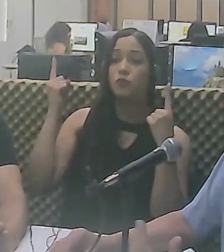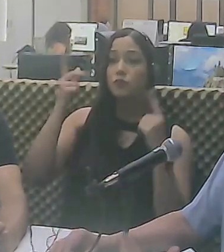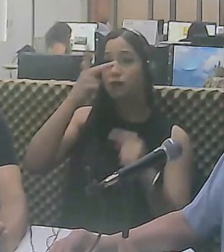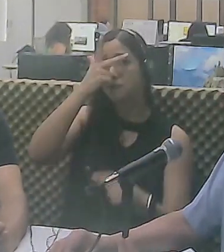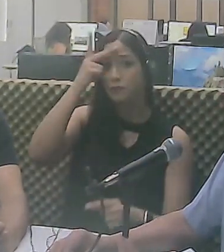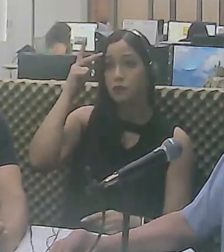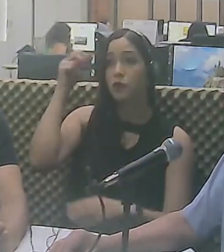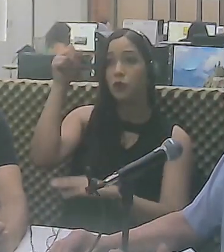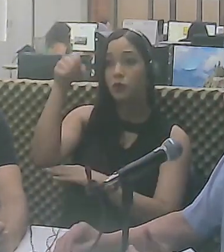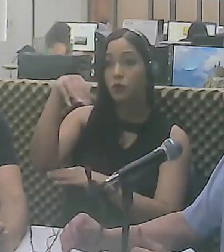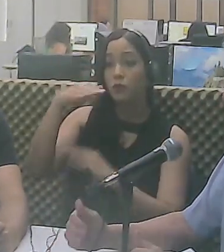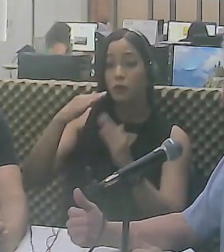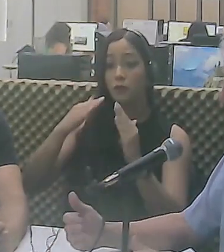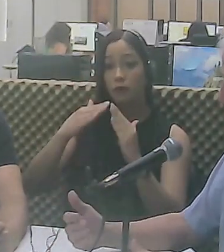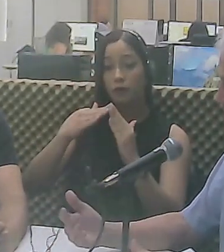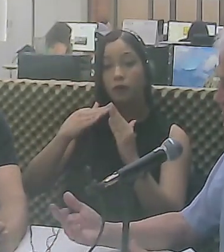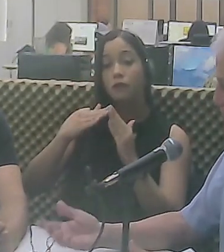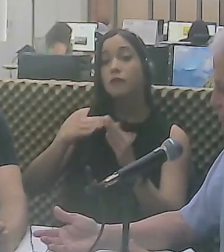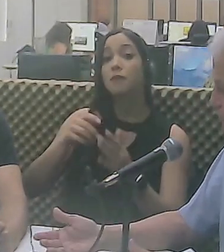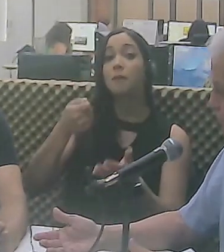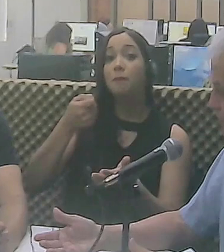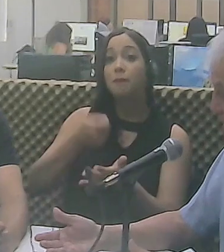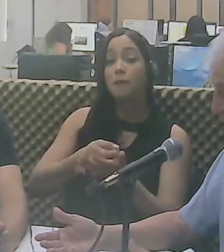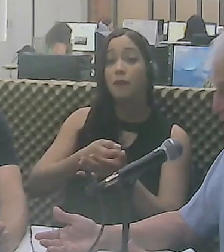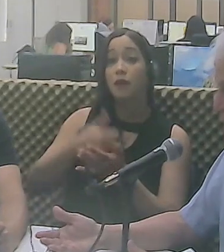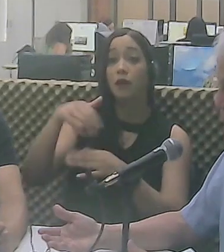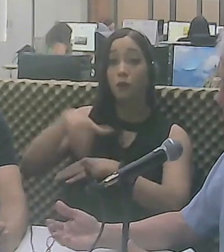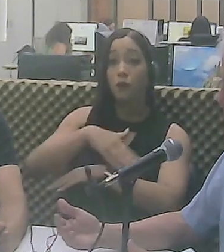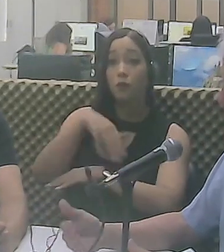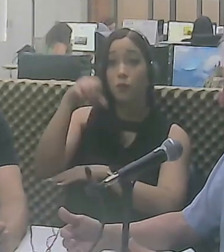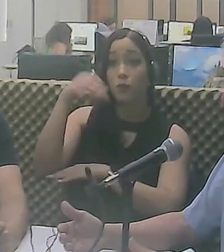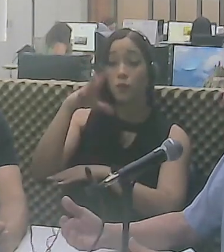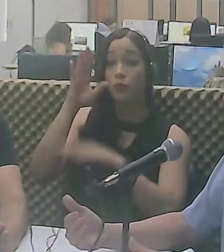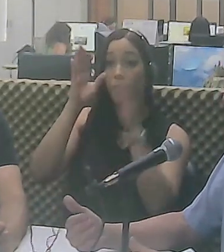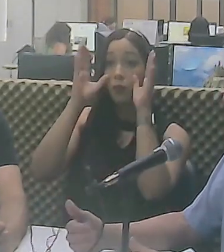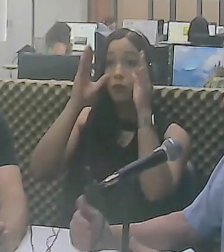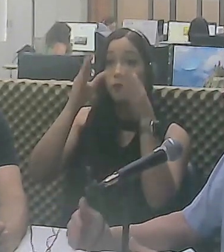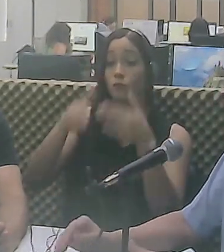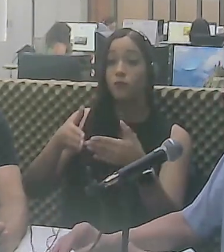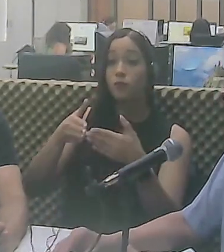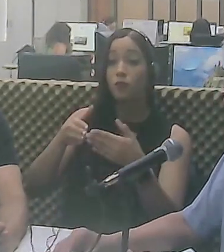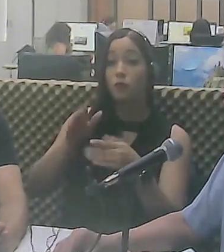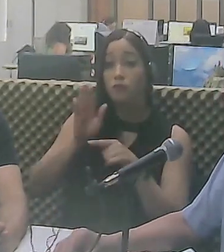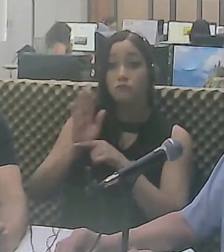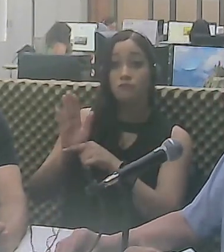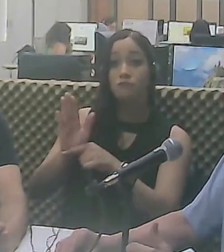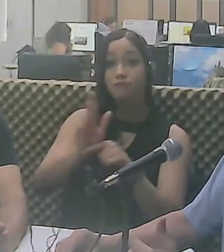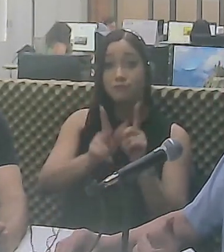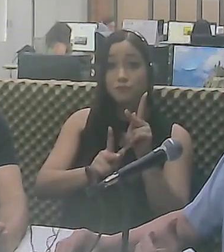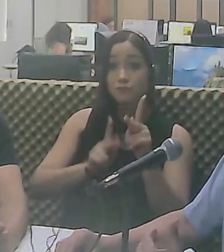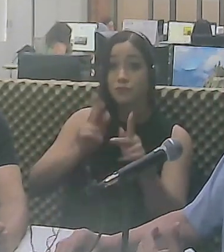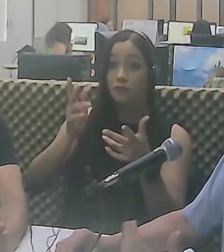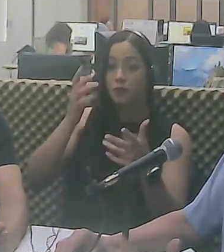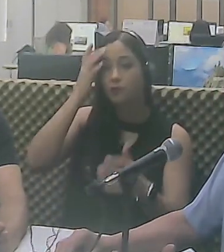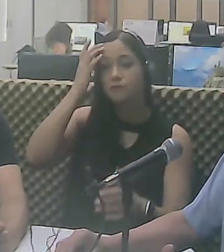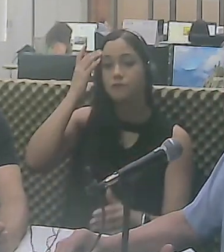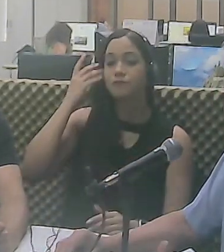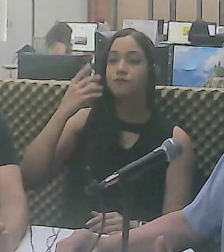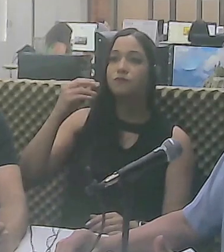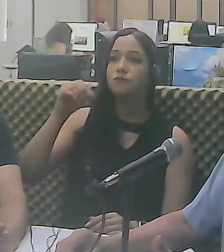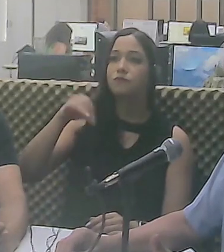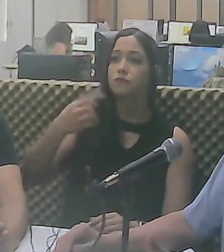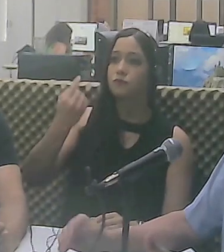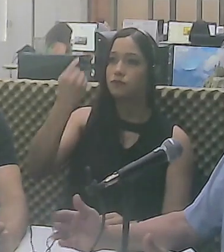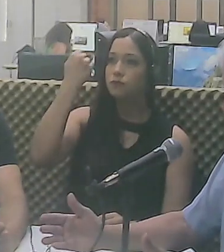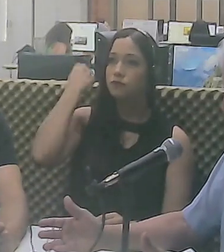a iluminação na sua casa você paga a taxa de nação pública isso é voltada em benefício da população Então as lâmpadas que era